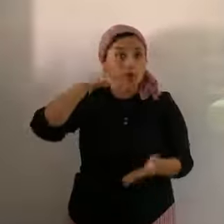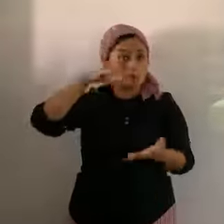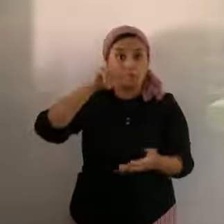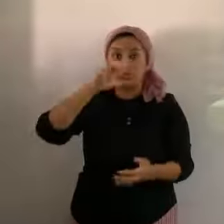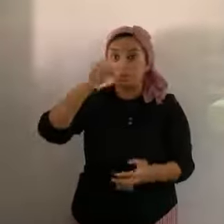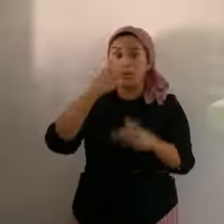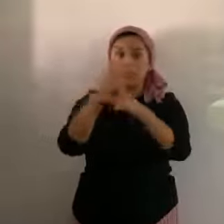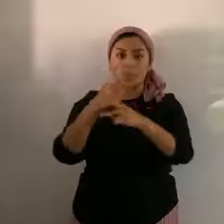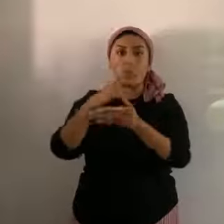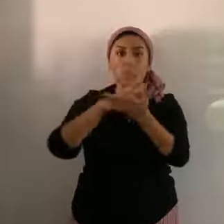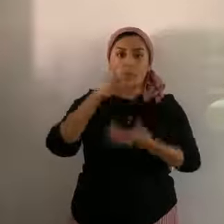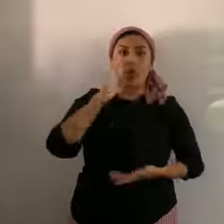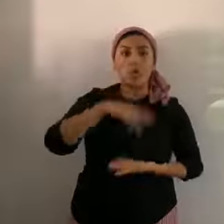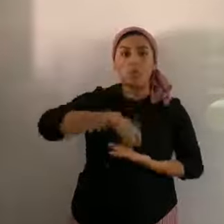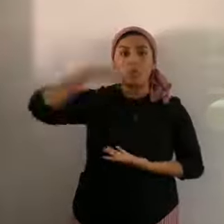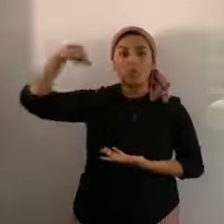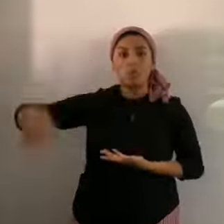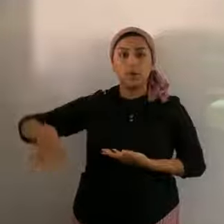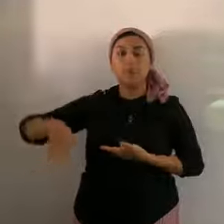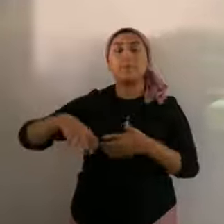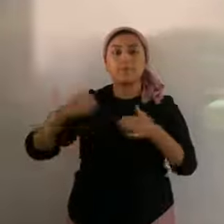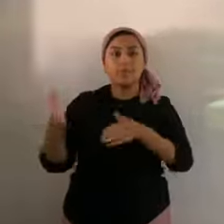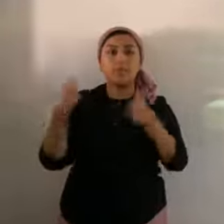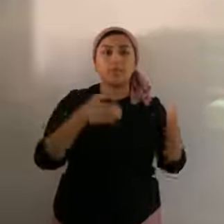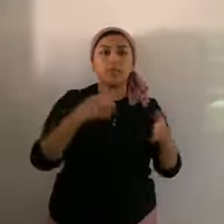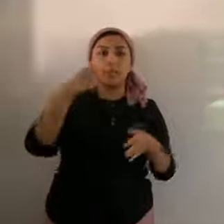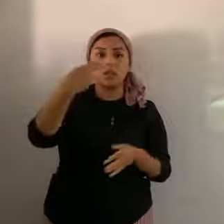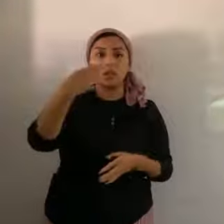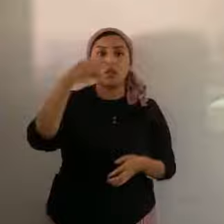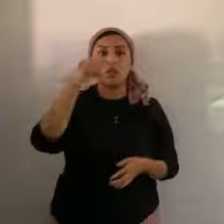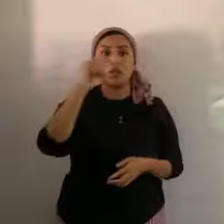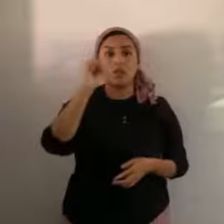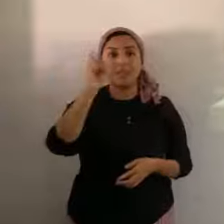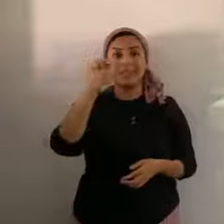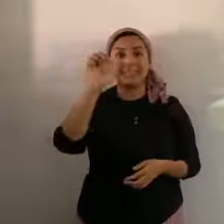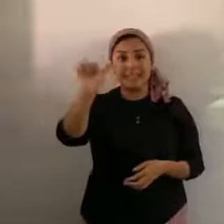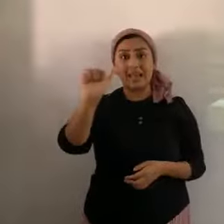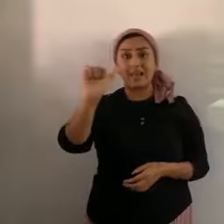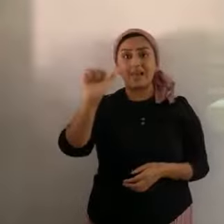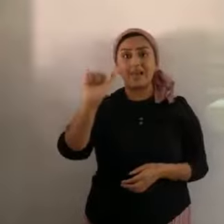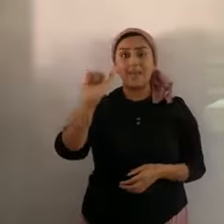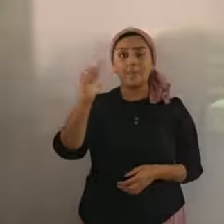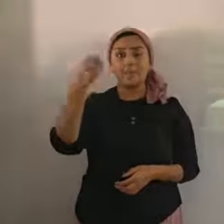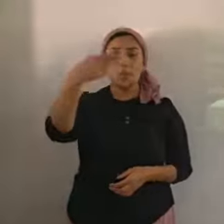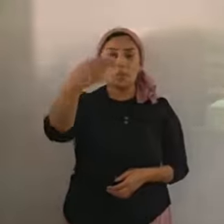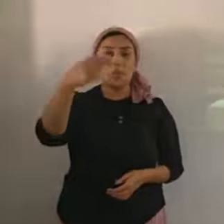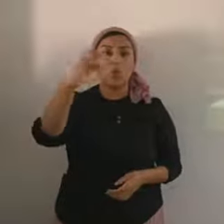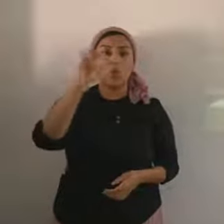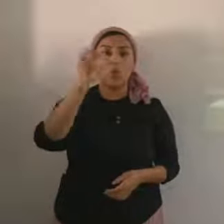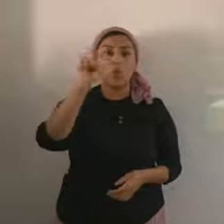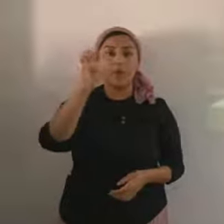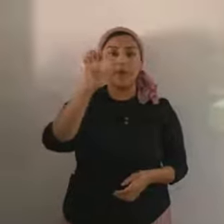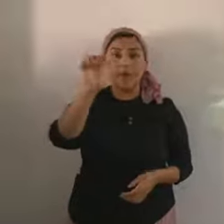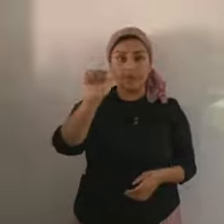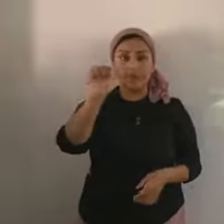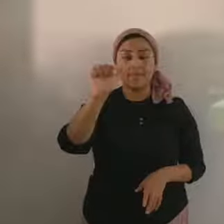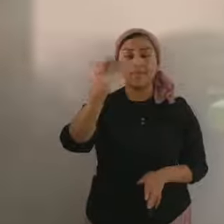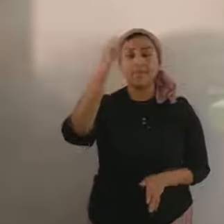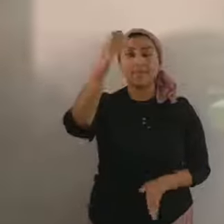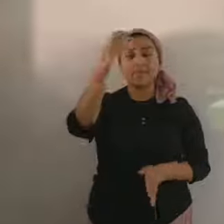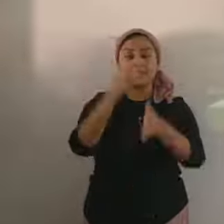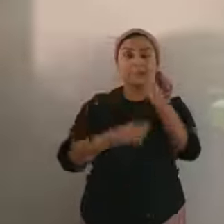Ahora, quiero llevarlos por favor a Oseas. Vamos a Oseas, por favor. En el Oseas vamos a buscar el